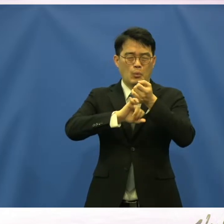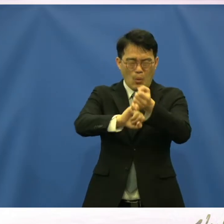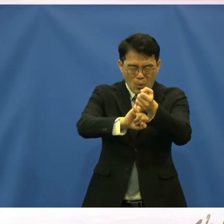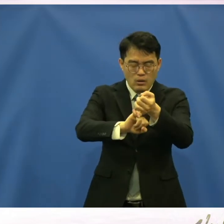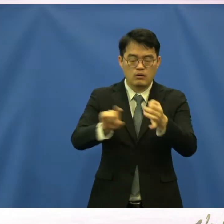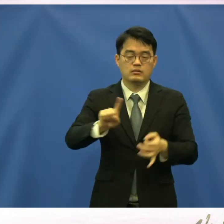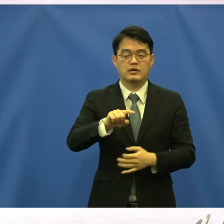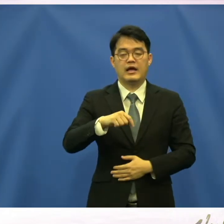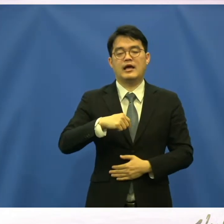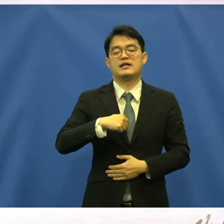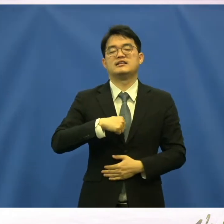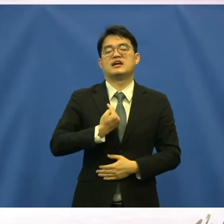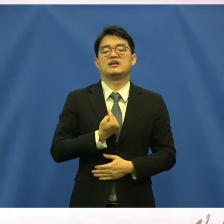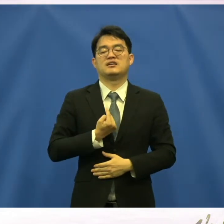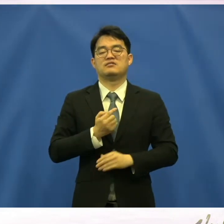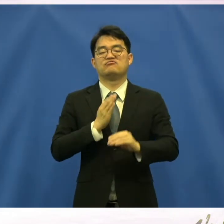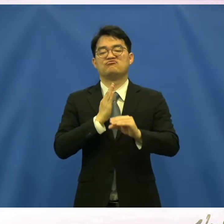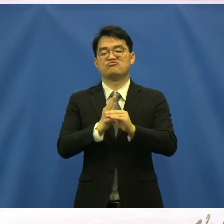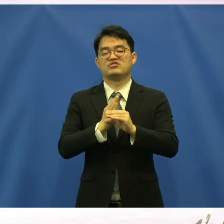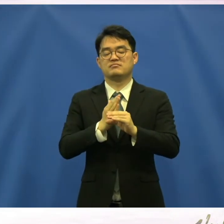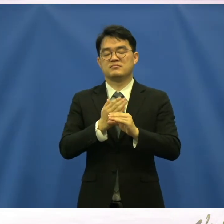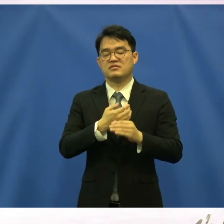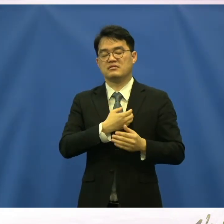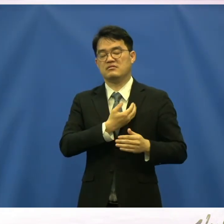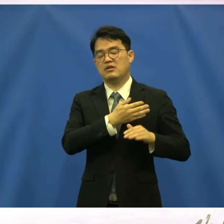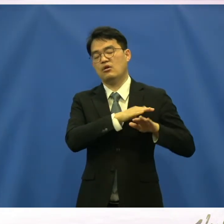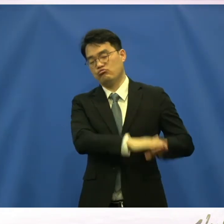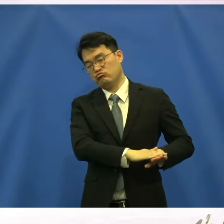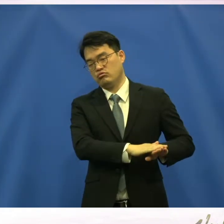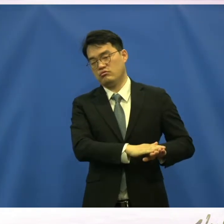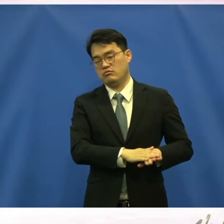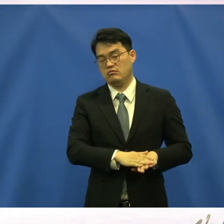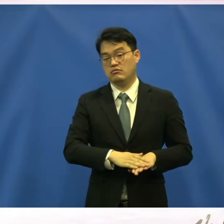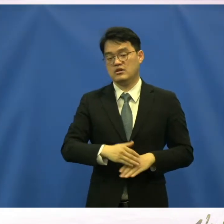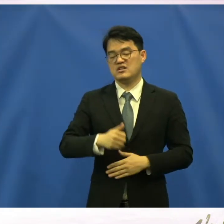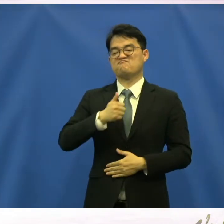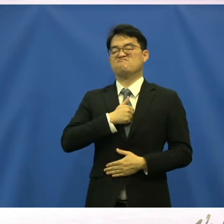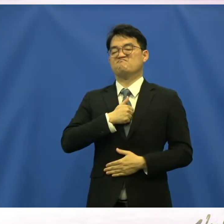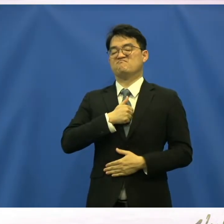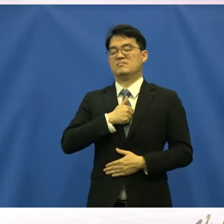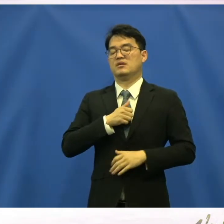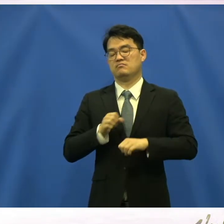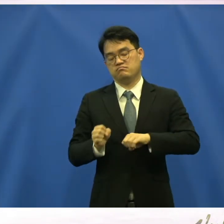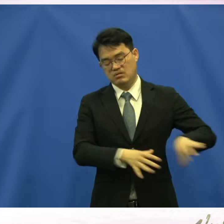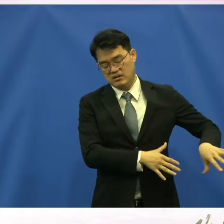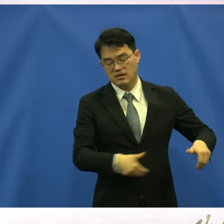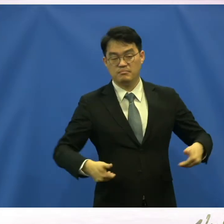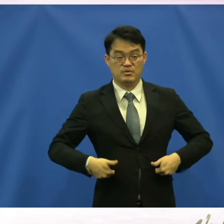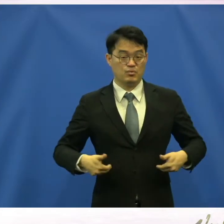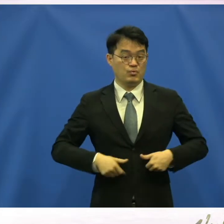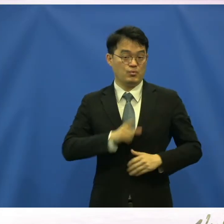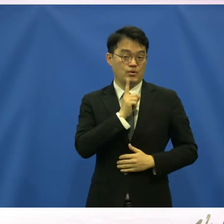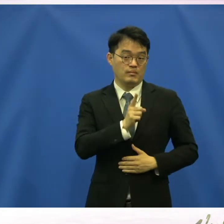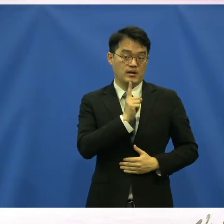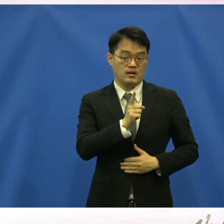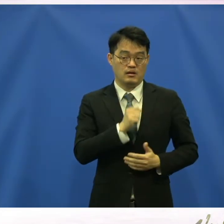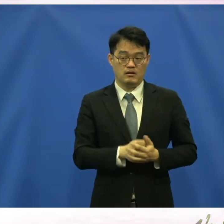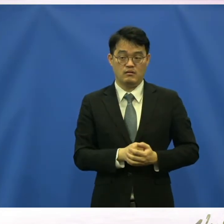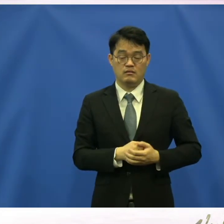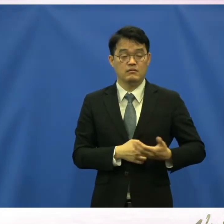그런데 우리가 십자가를 생각하면 언제나 좀 뭘 생각하느냐 좀 무겁게 여깁니다. 십자가 하면 좀 무거운